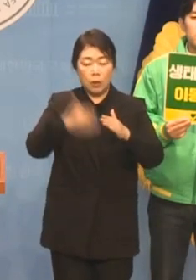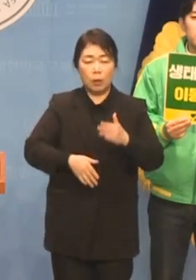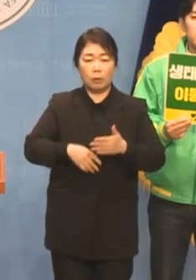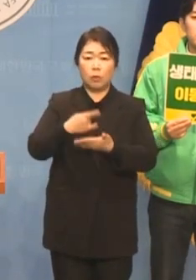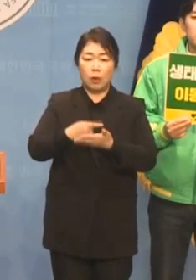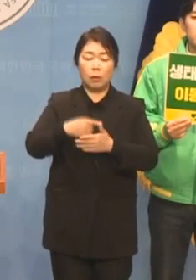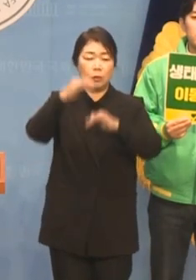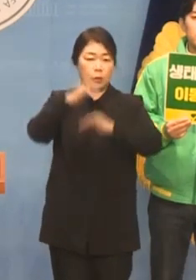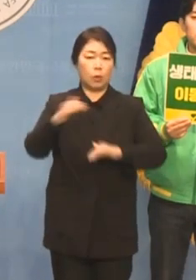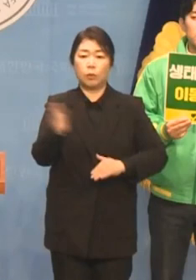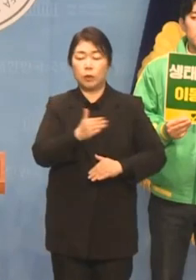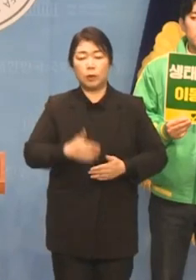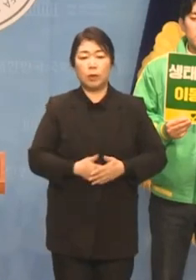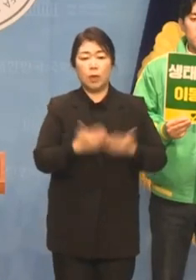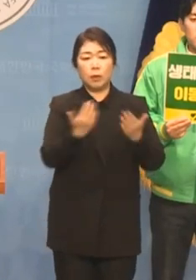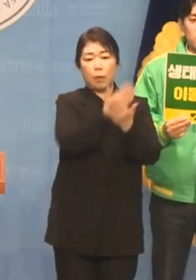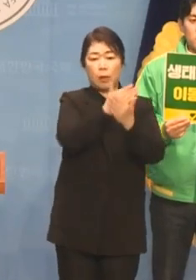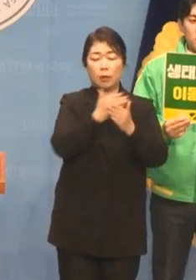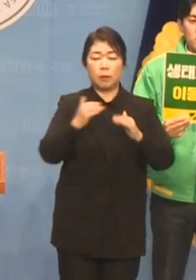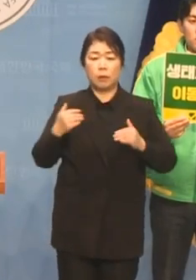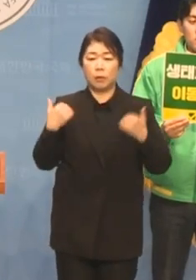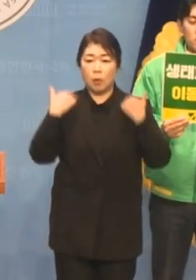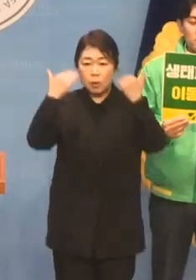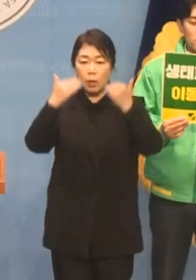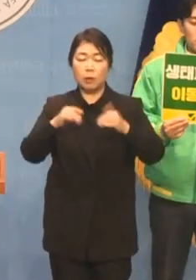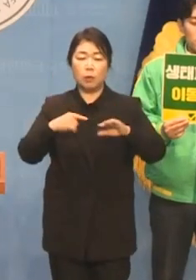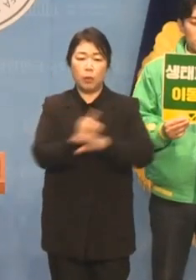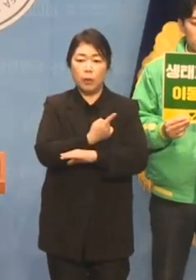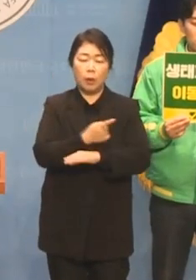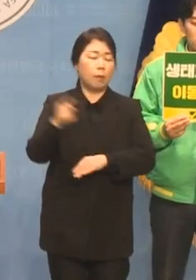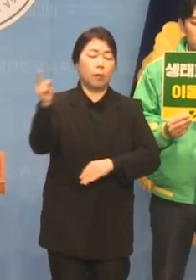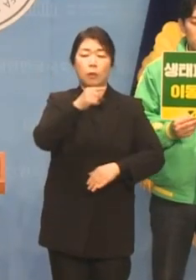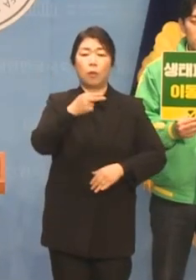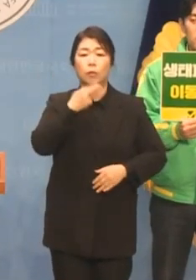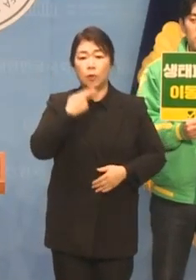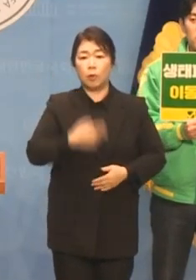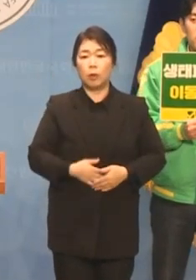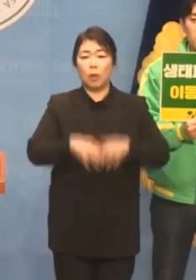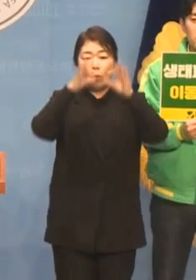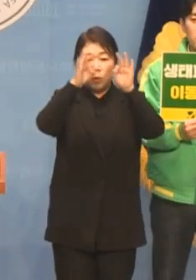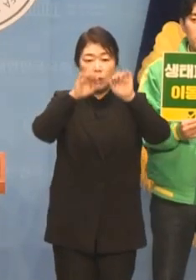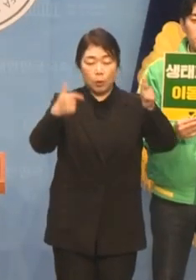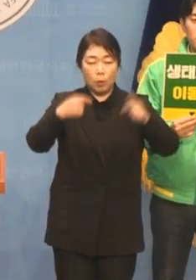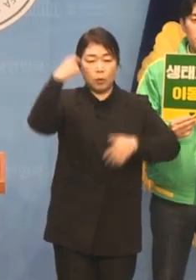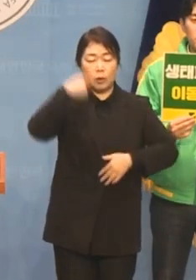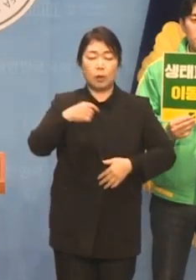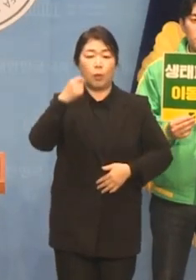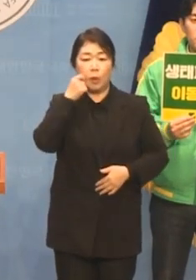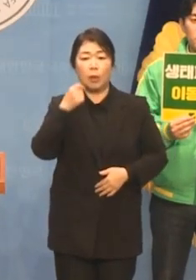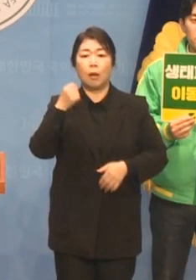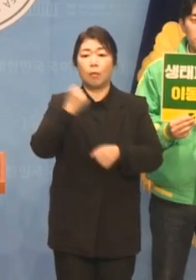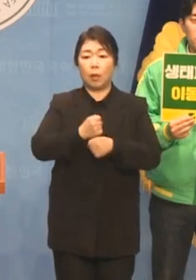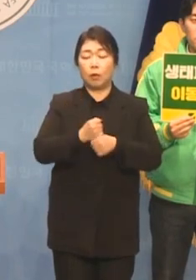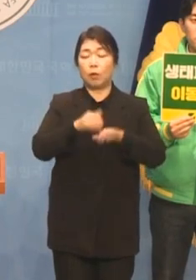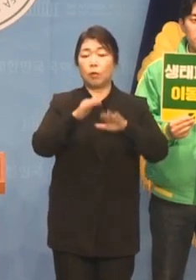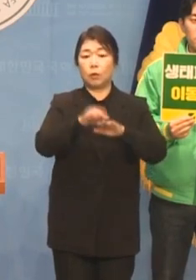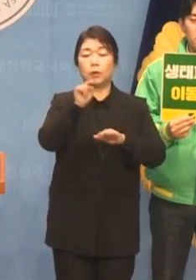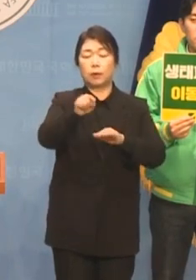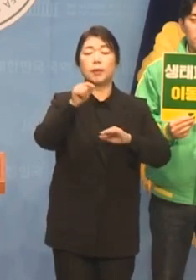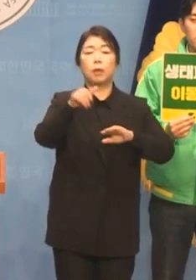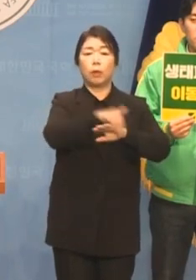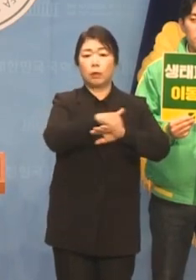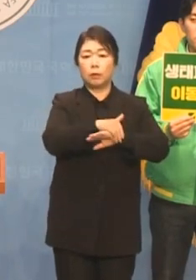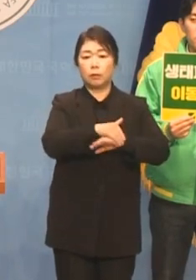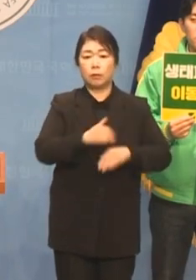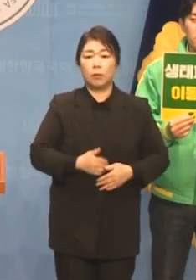개발과 성 단어를 내세워 그 외에는 아무것도 보지도 느끼지도 못하게 만드는이 계획은